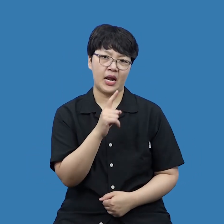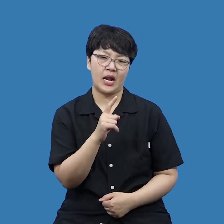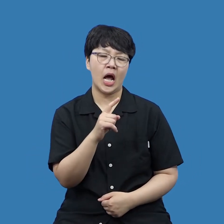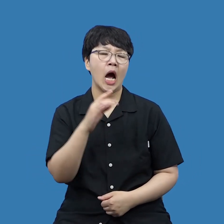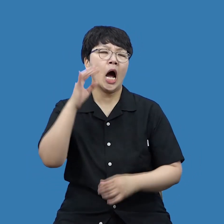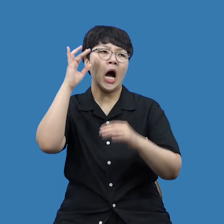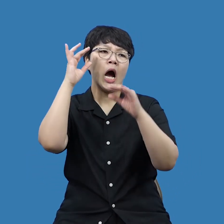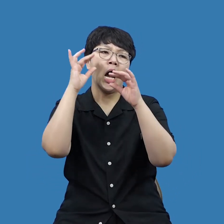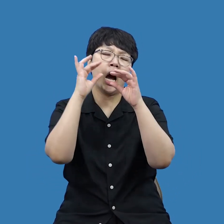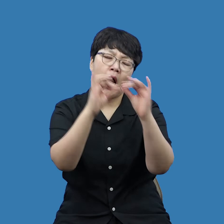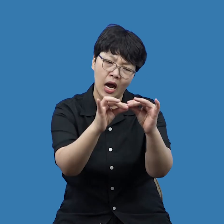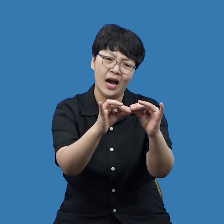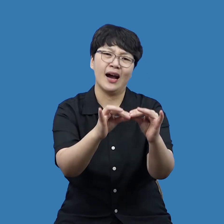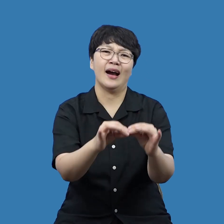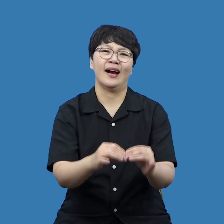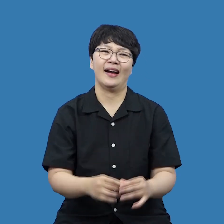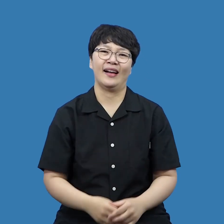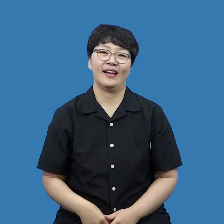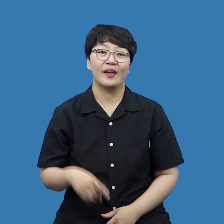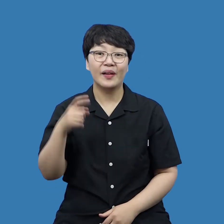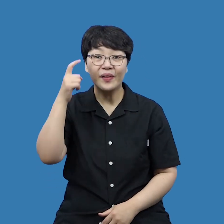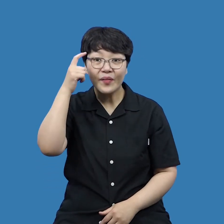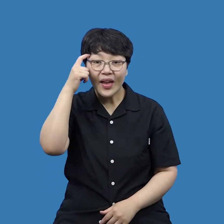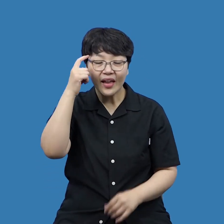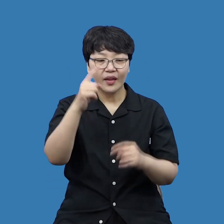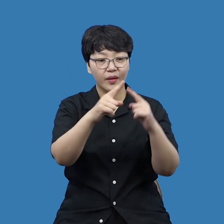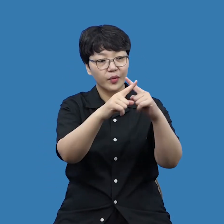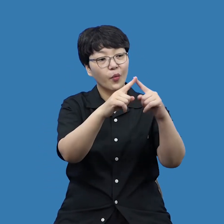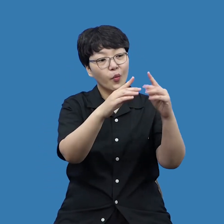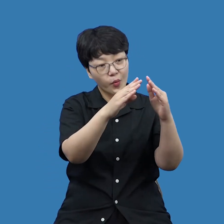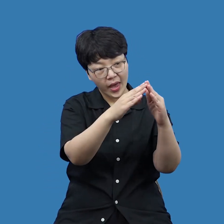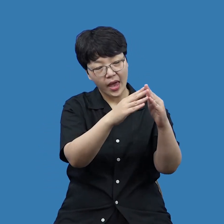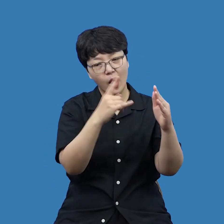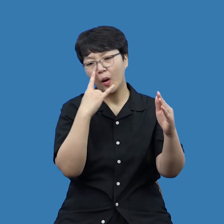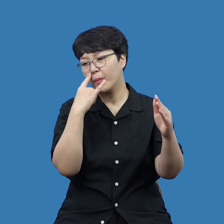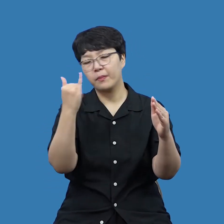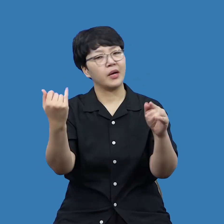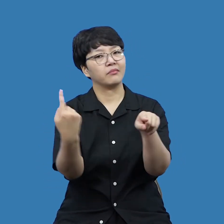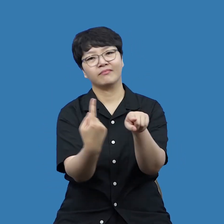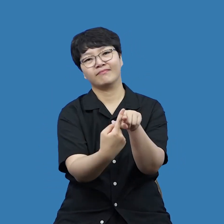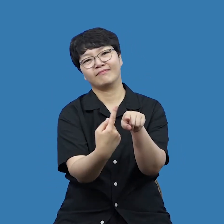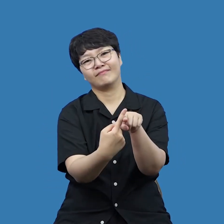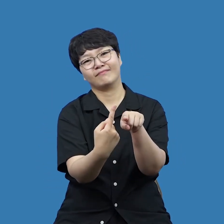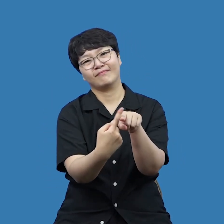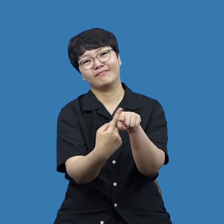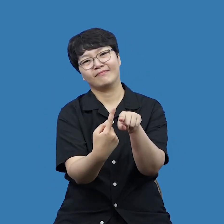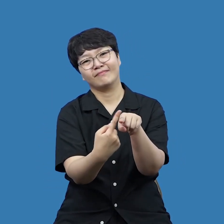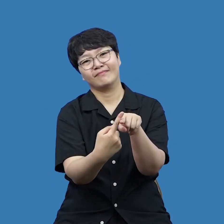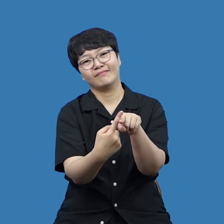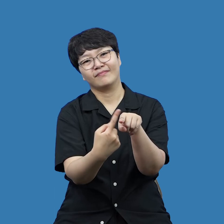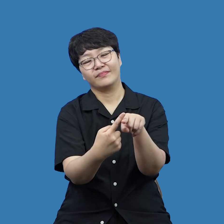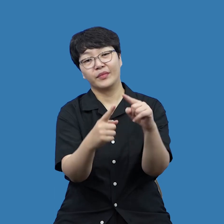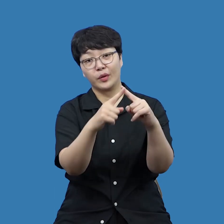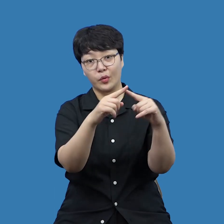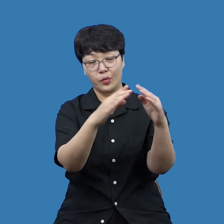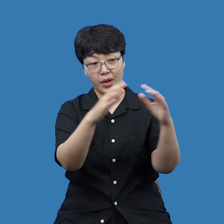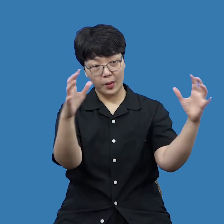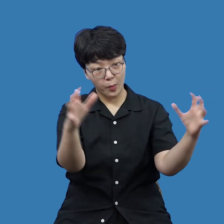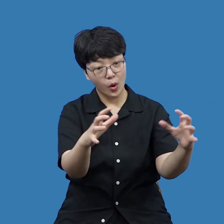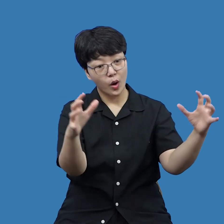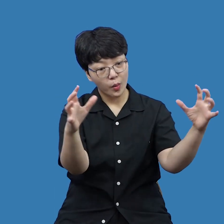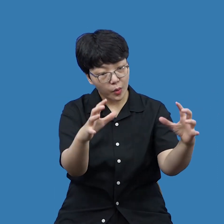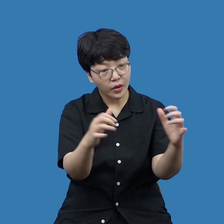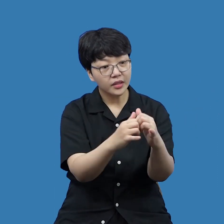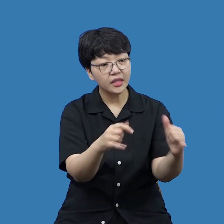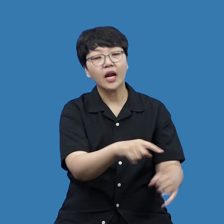공감하고 동의합니다. 교회는 어머니와 같은 존재입니다. 교회도 불완전한 사람들이 모여서 형성하기